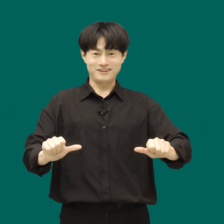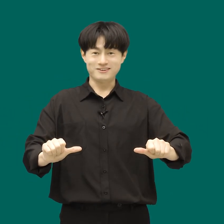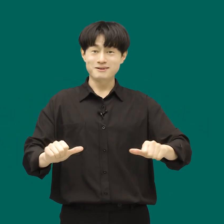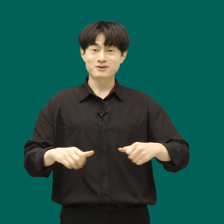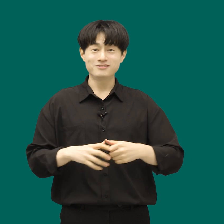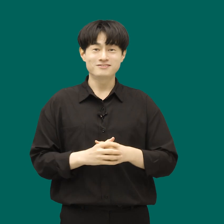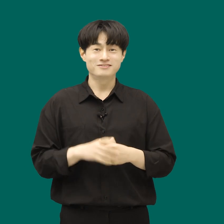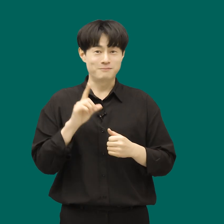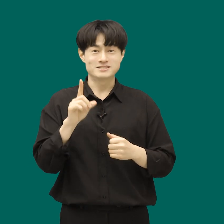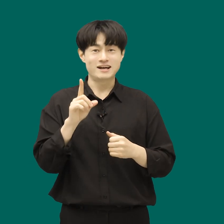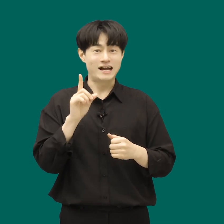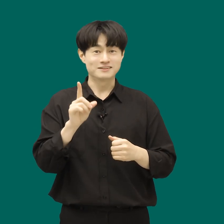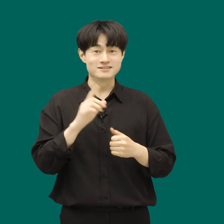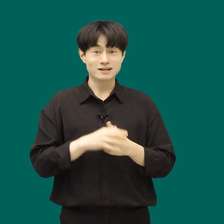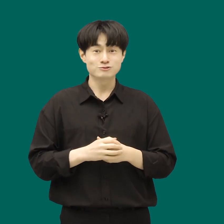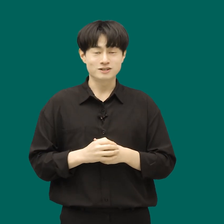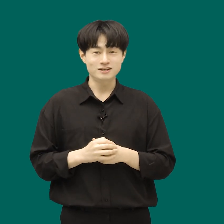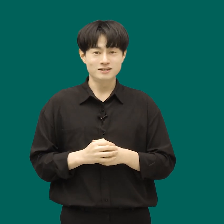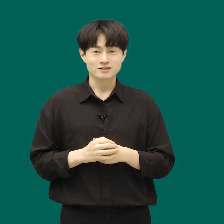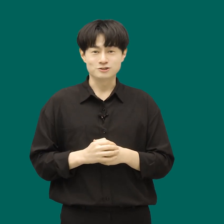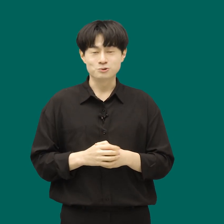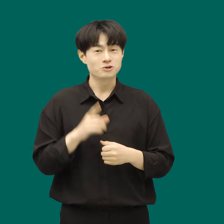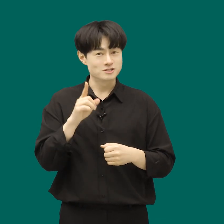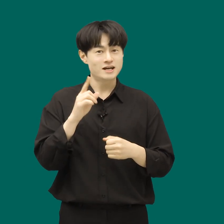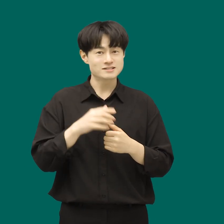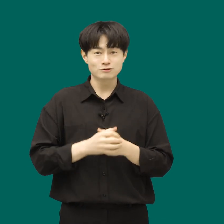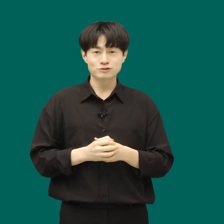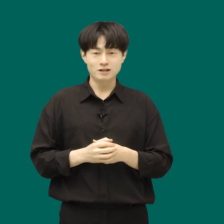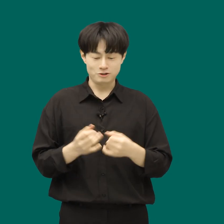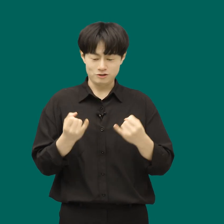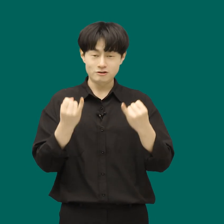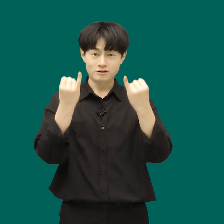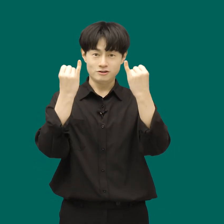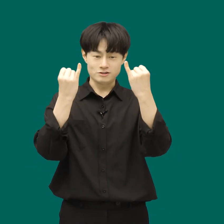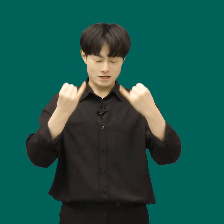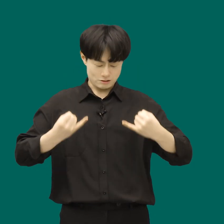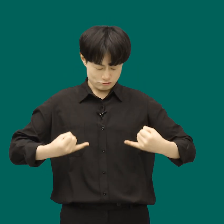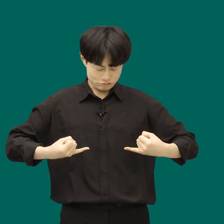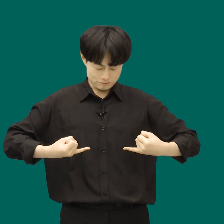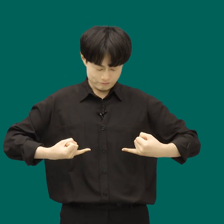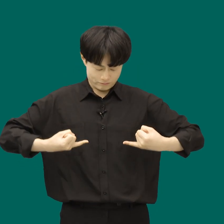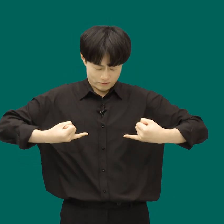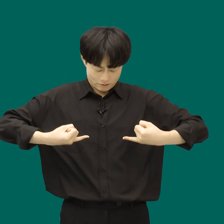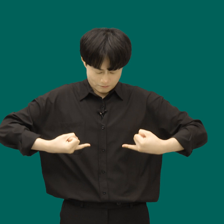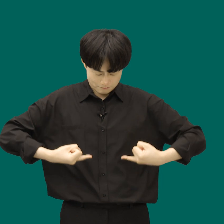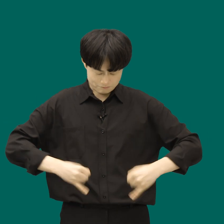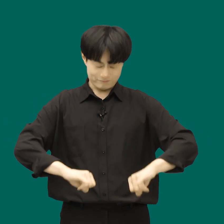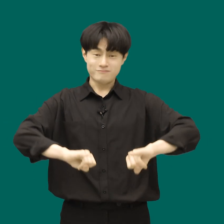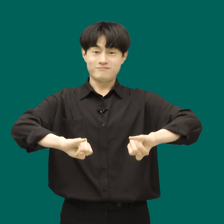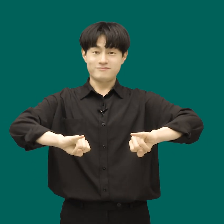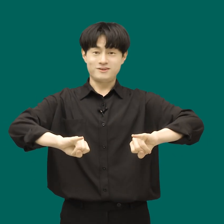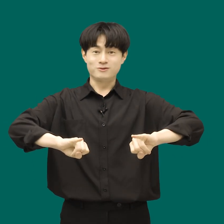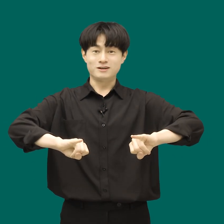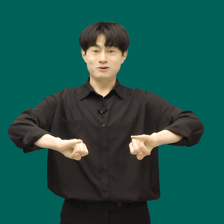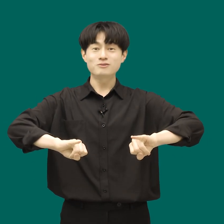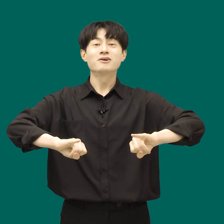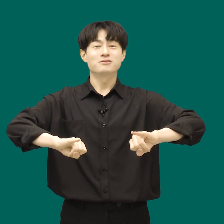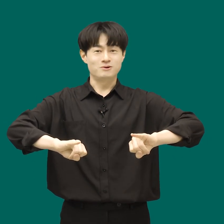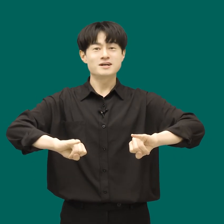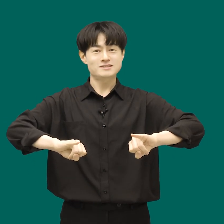이렇게 하면 남자 아들 쌍둥이, 그리고 여자 쌍둥이를 하면요. 여자하고 이렇게 하면 여자